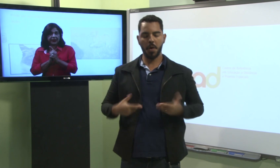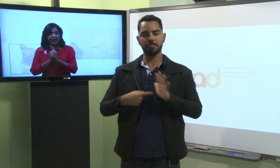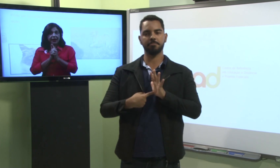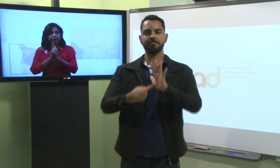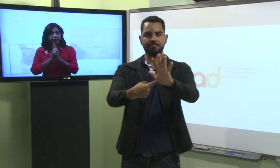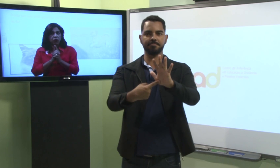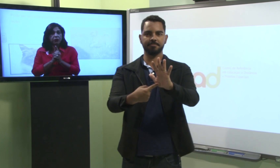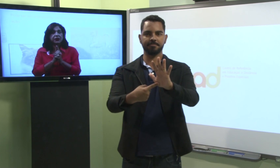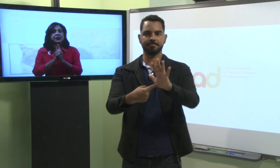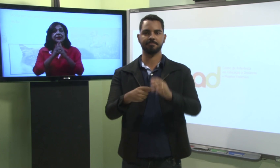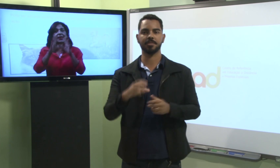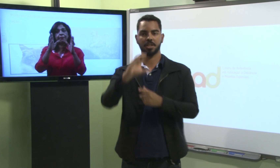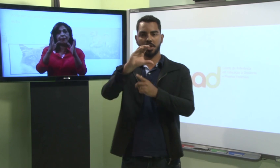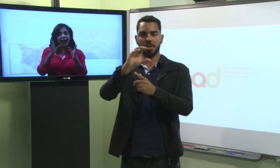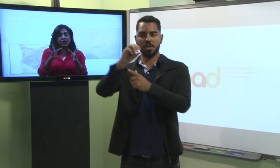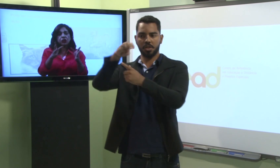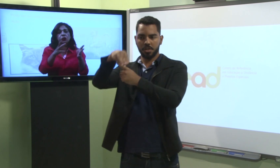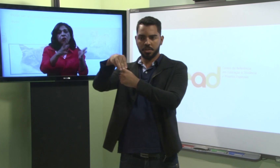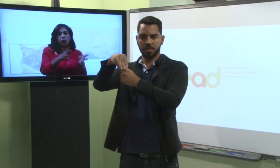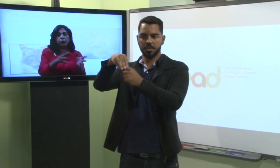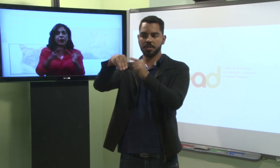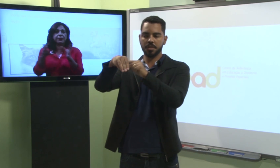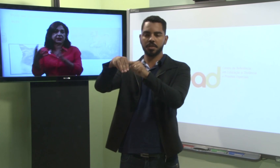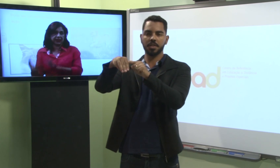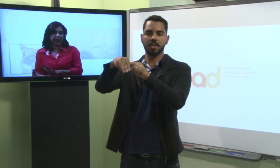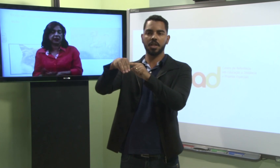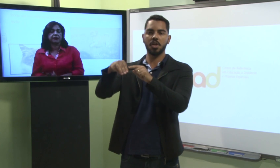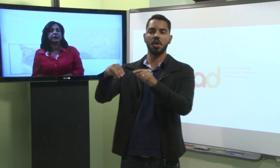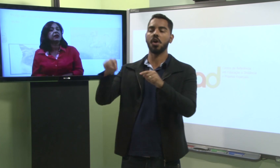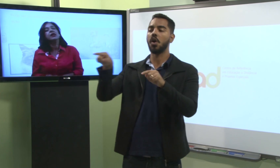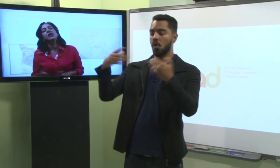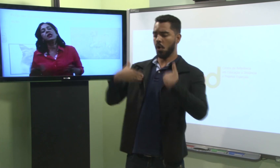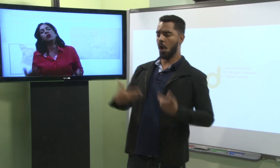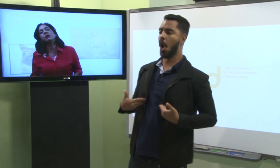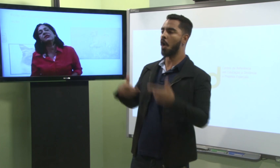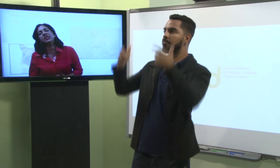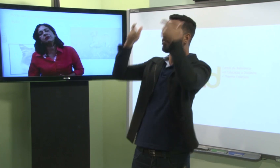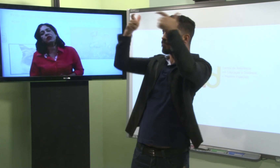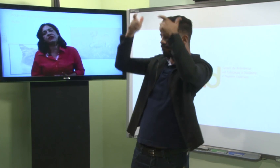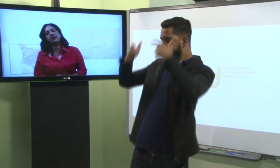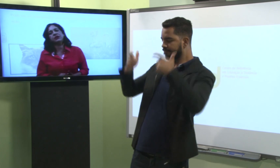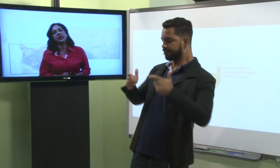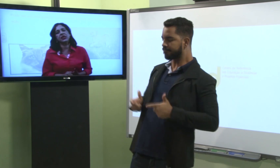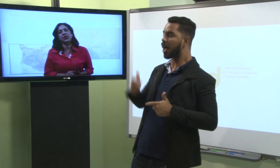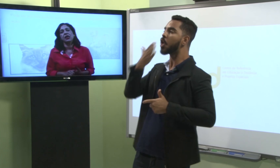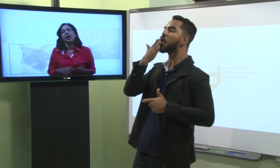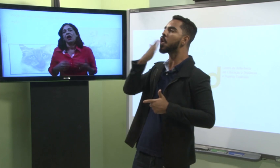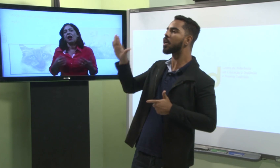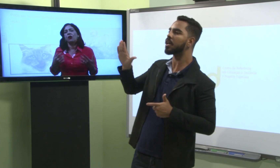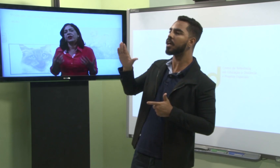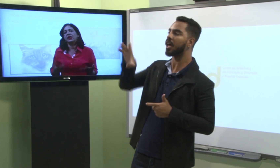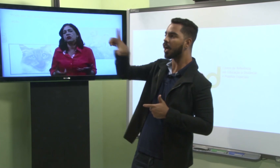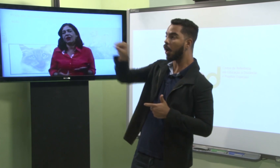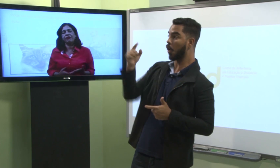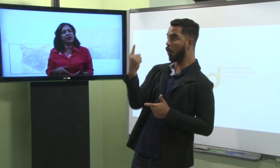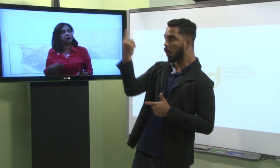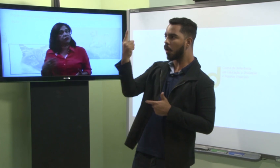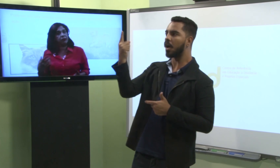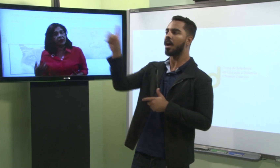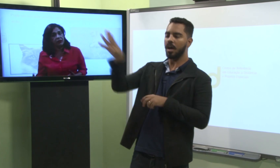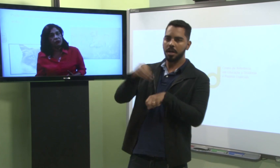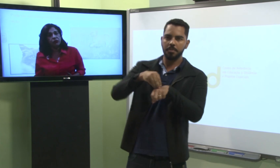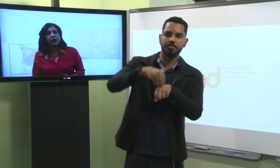mão retrata a forma da parte do corpo representada. E como exemplo, nós temos aí a orelha de um cavalo